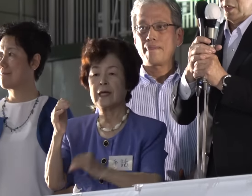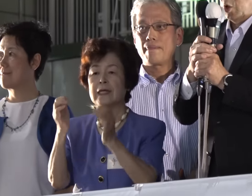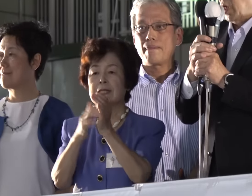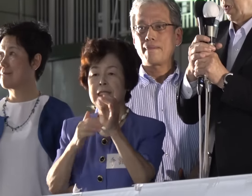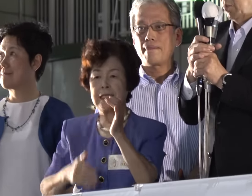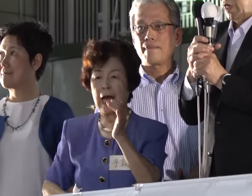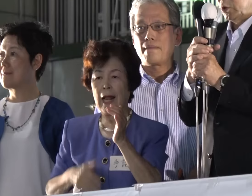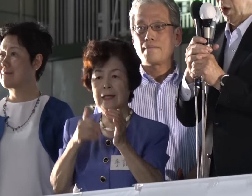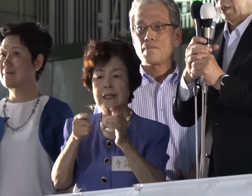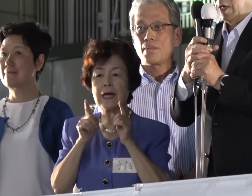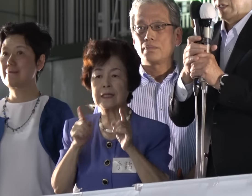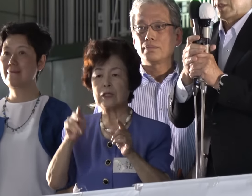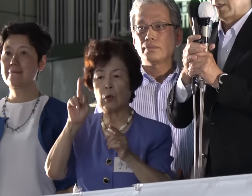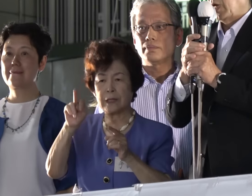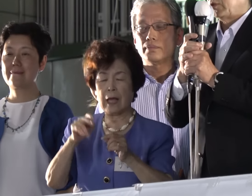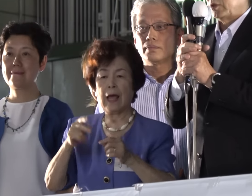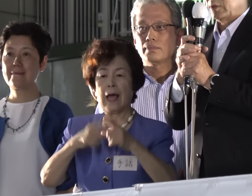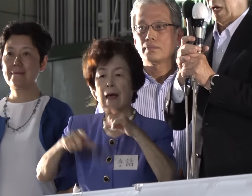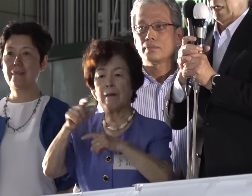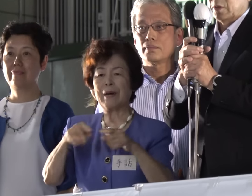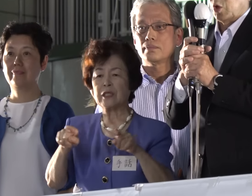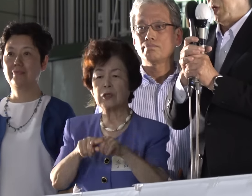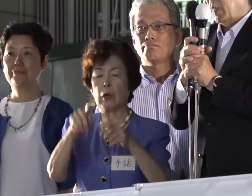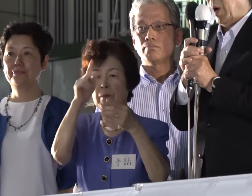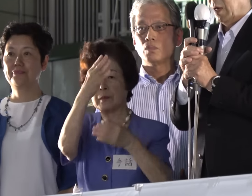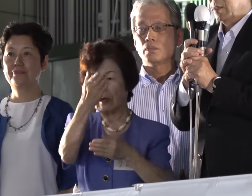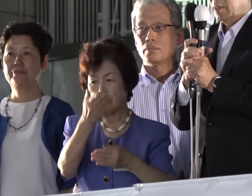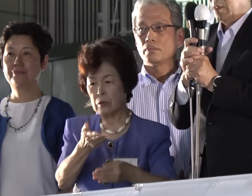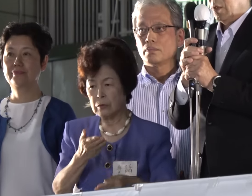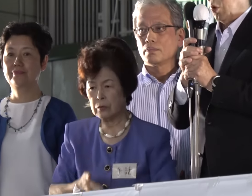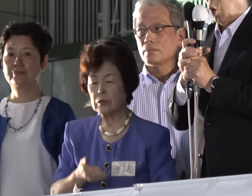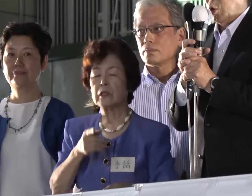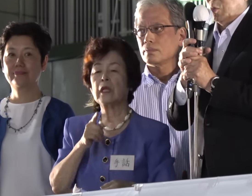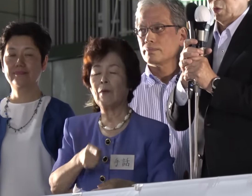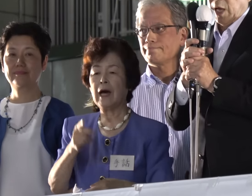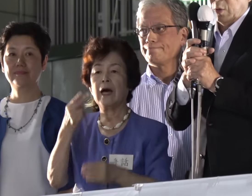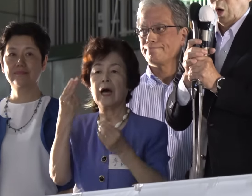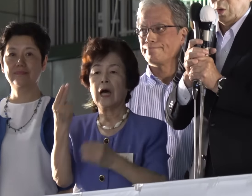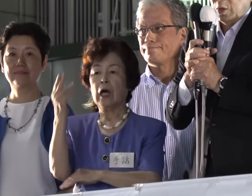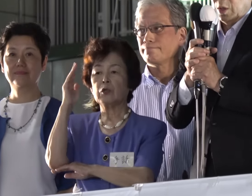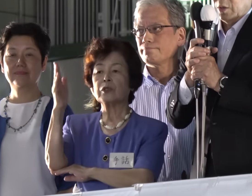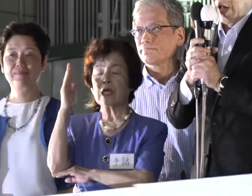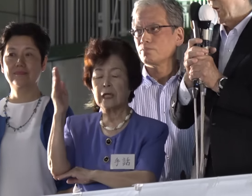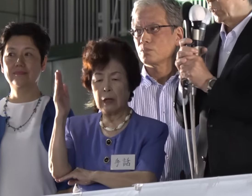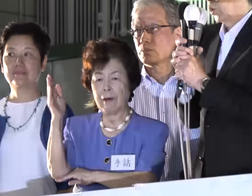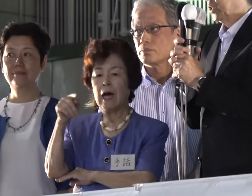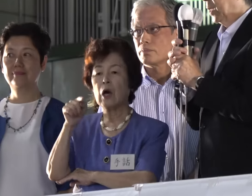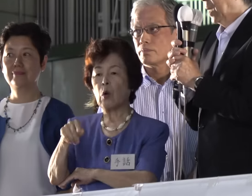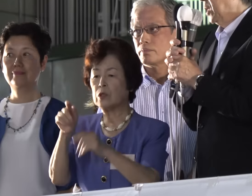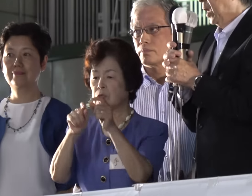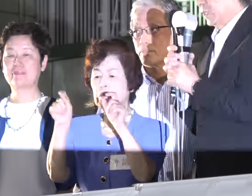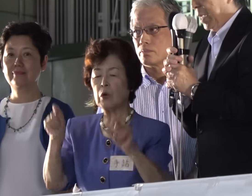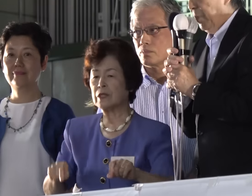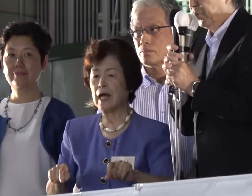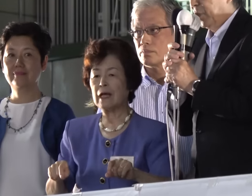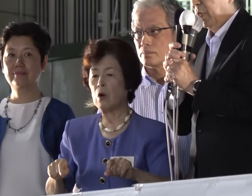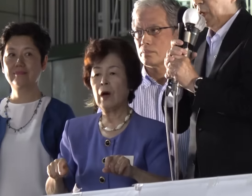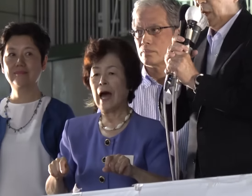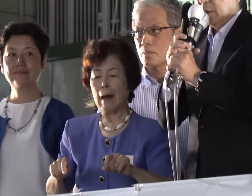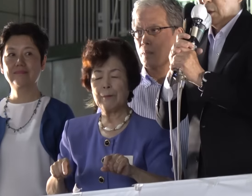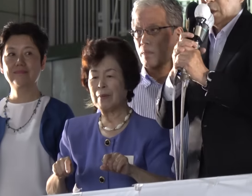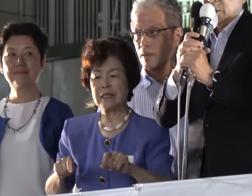政、猪瀬、増添、3代続いた都政ではこういう問題をないがしろにしてきたんじゃないです